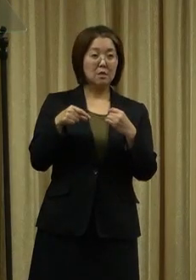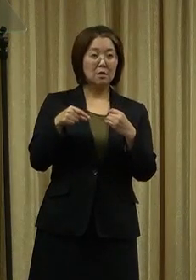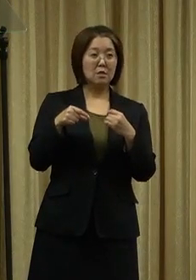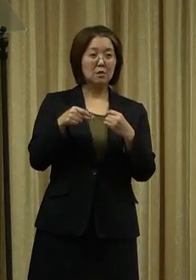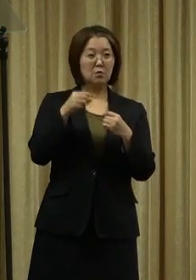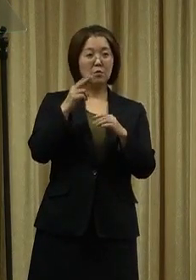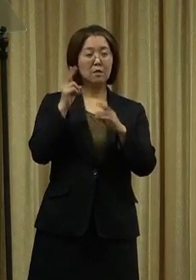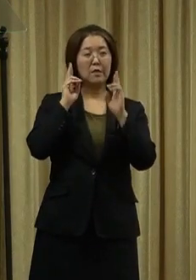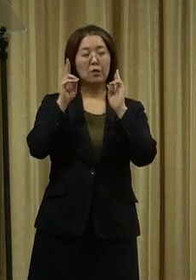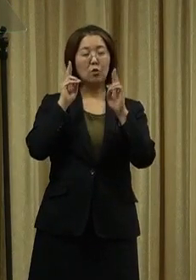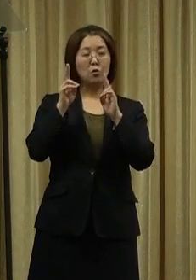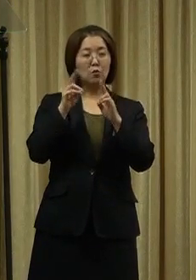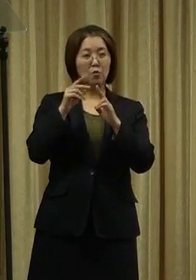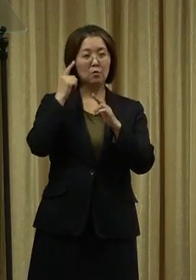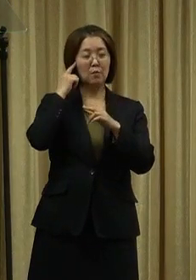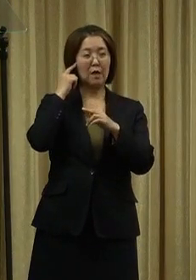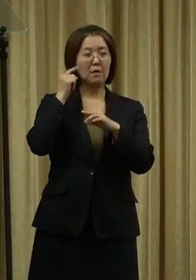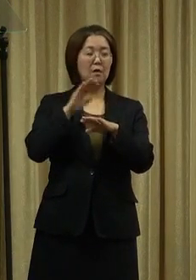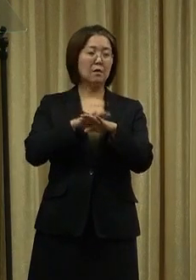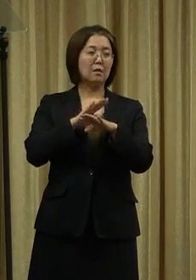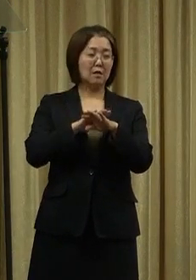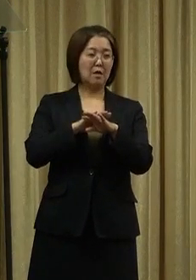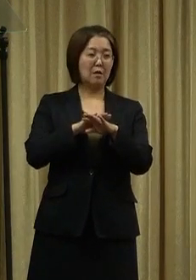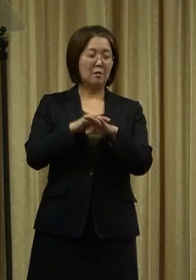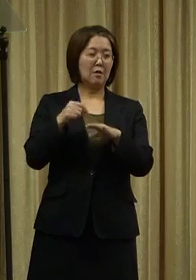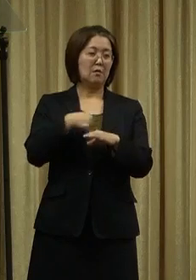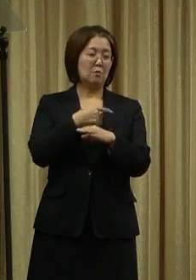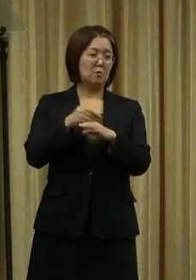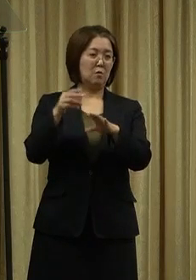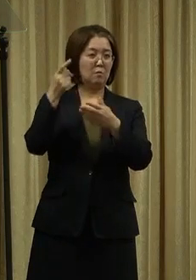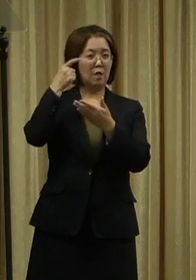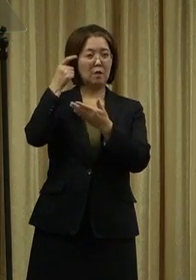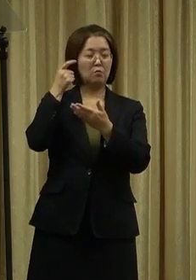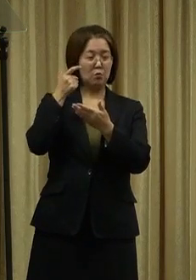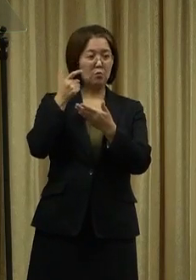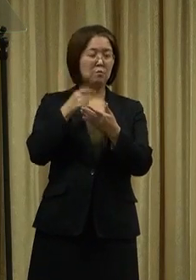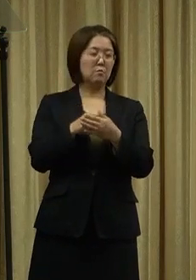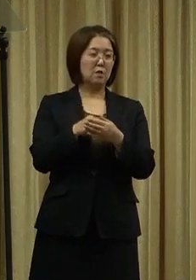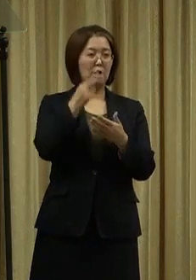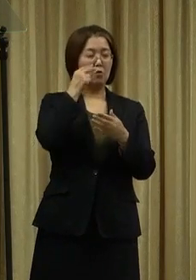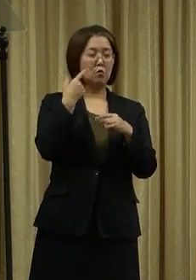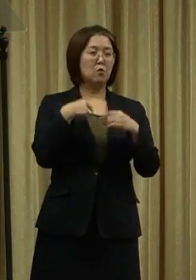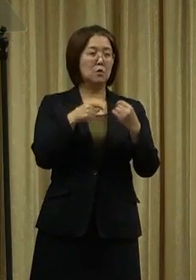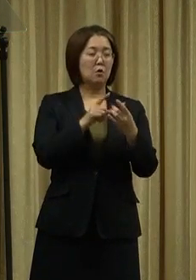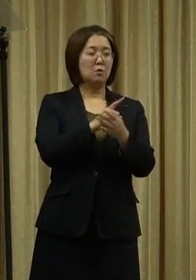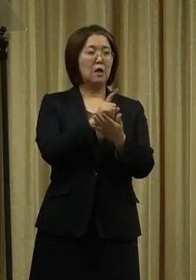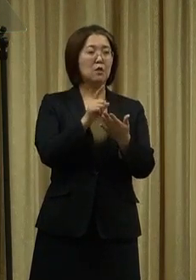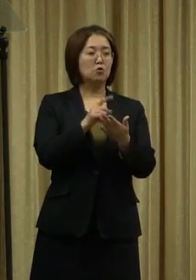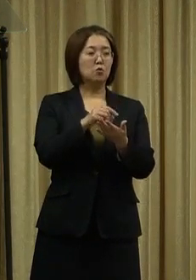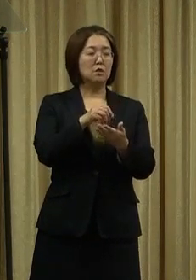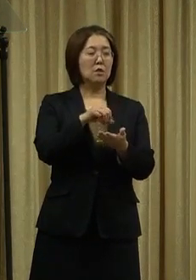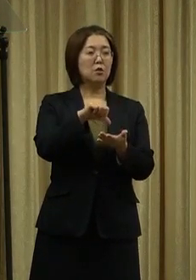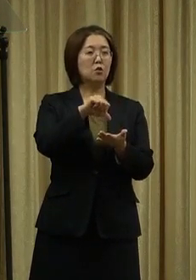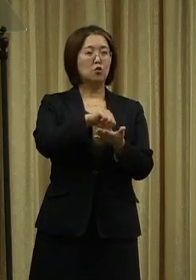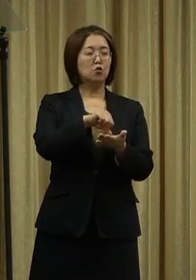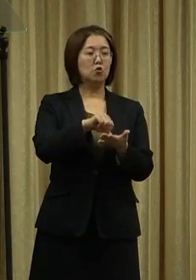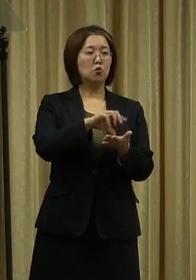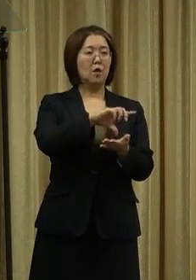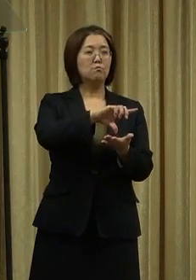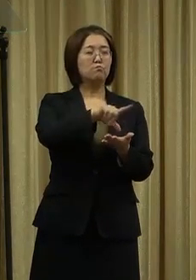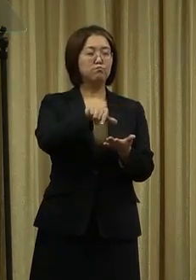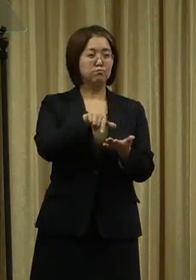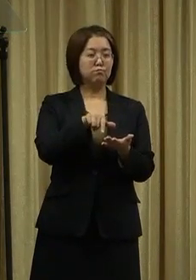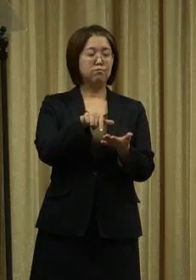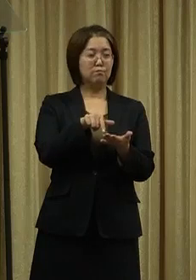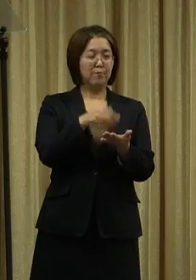成するほか、民間企業と連携し、高校生を対象に、首都圏のスタートアップ企業でのインターンシップを実施し、若